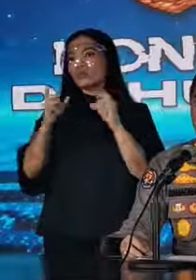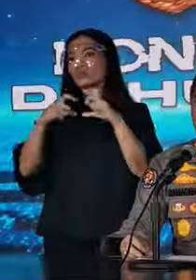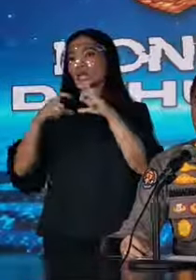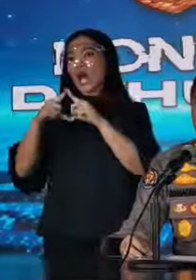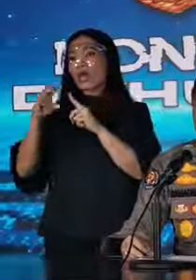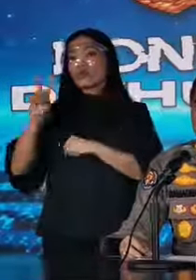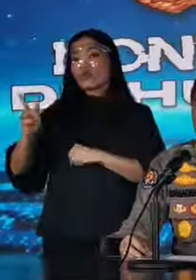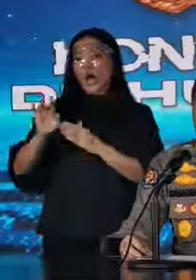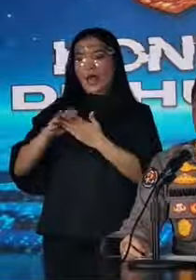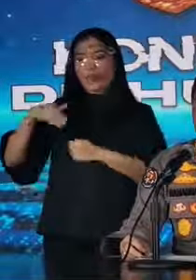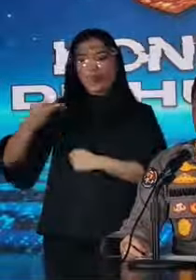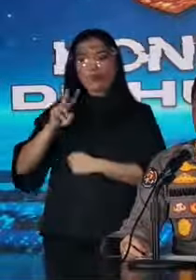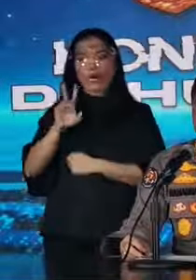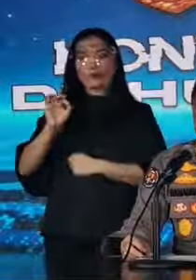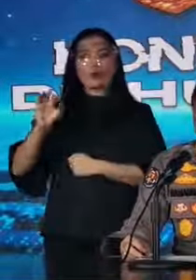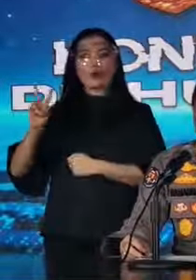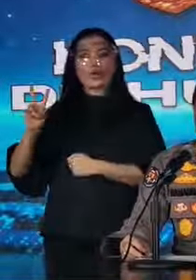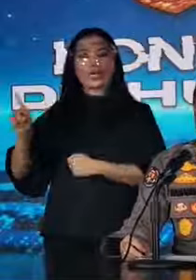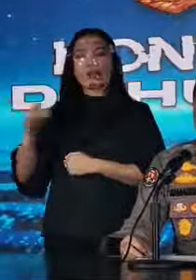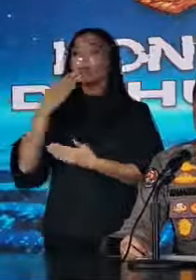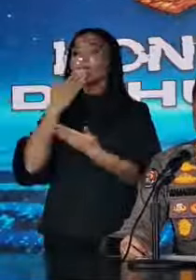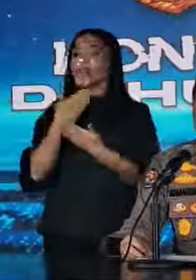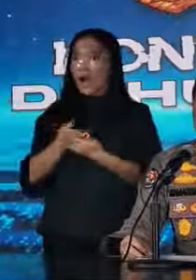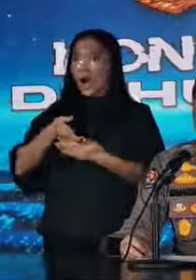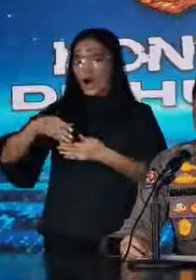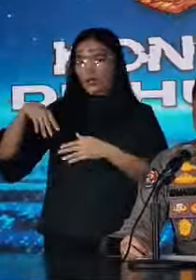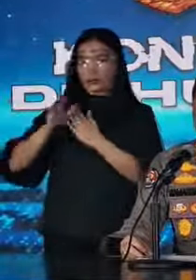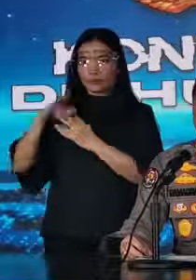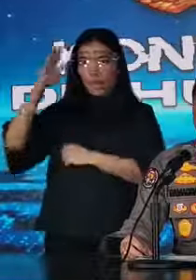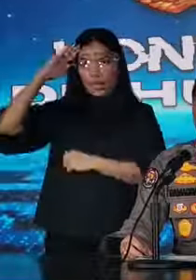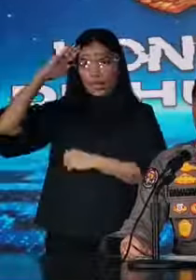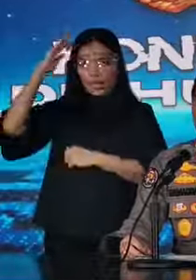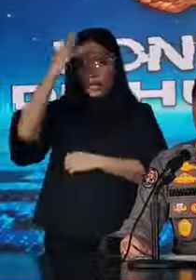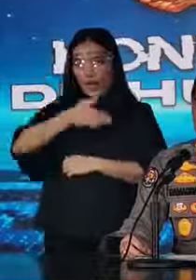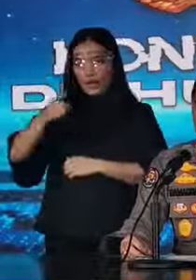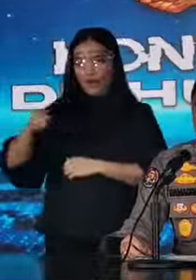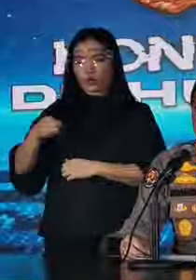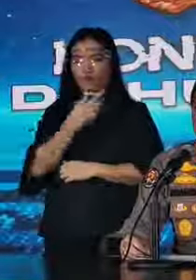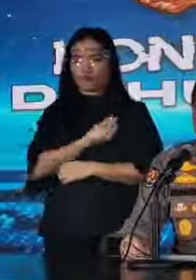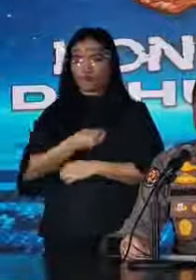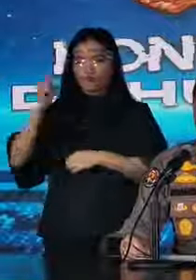tahun 2021. Terima kasih. Wassalamualaikum